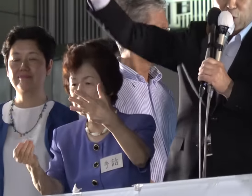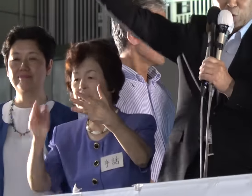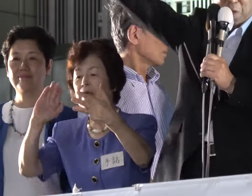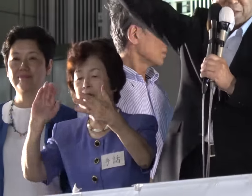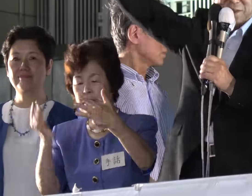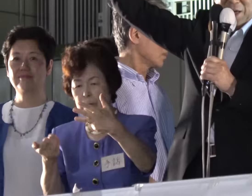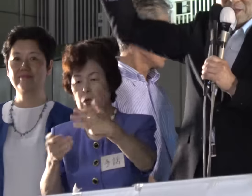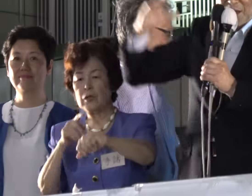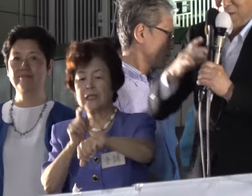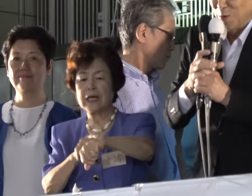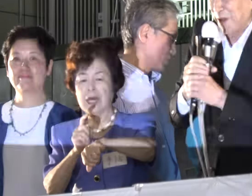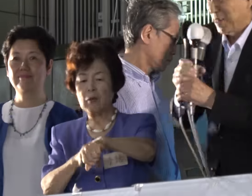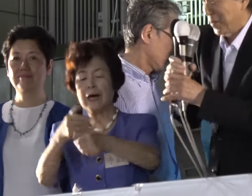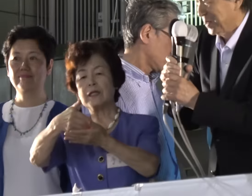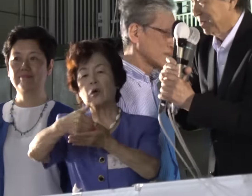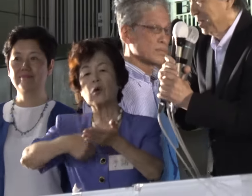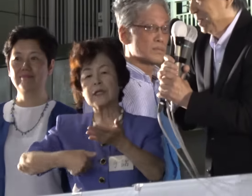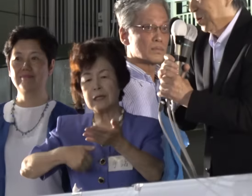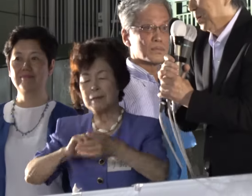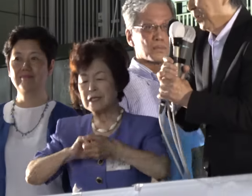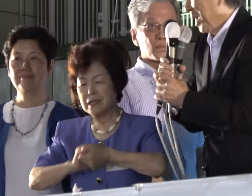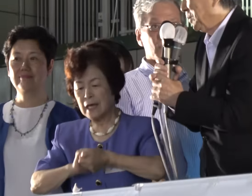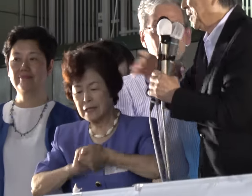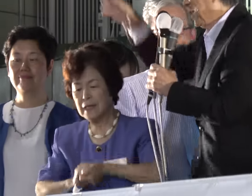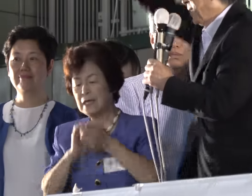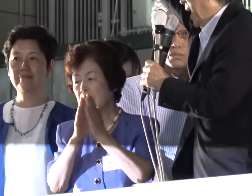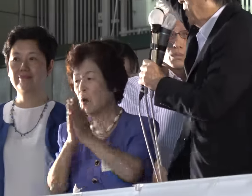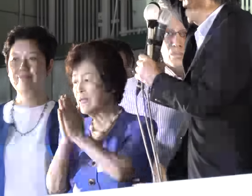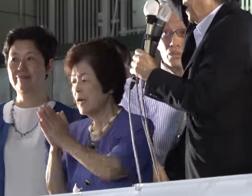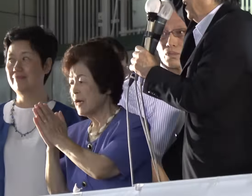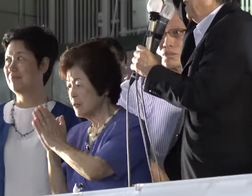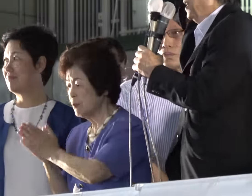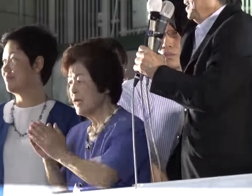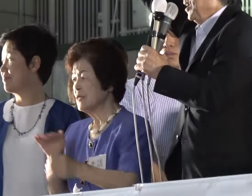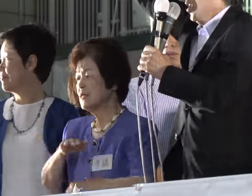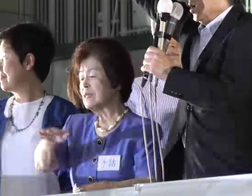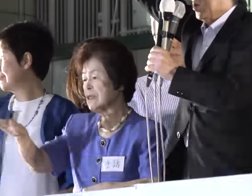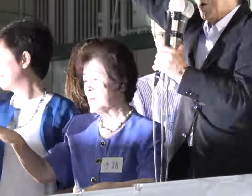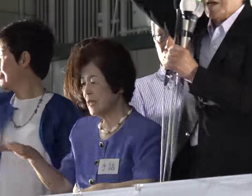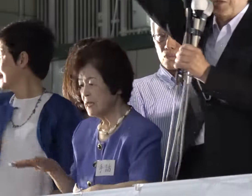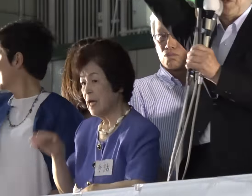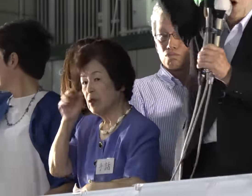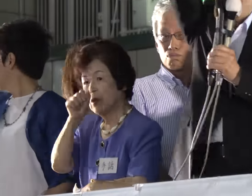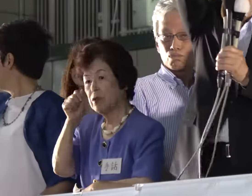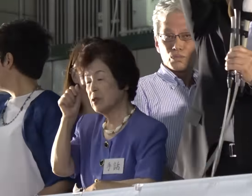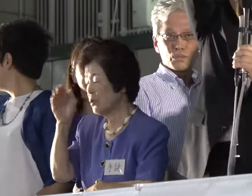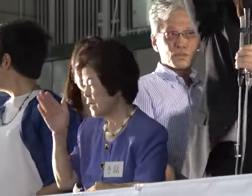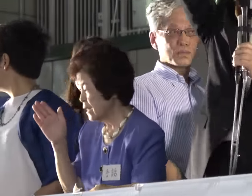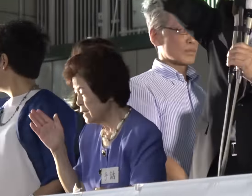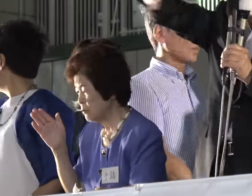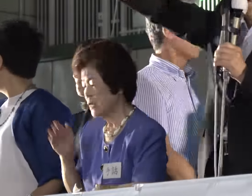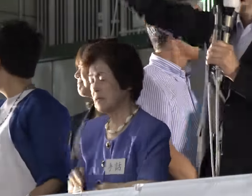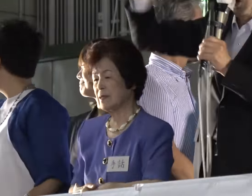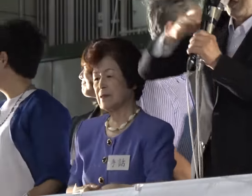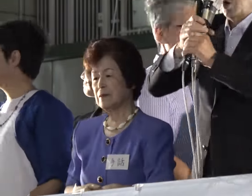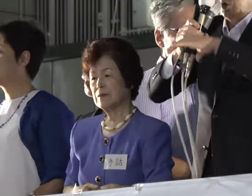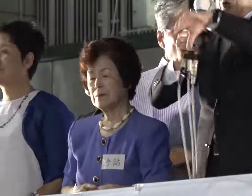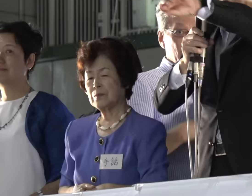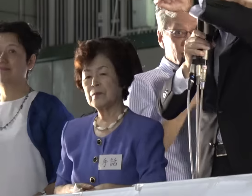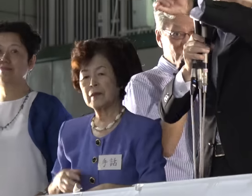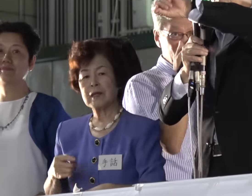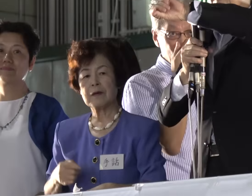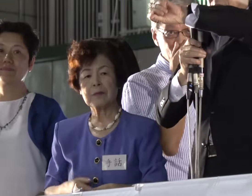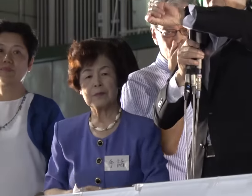間が残っています。ぜひお願いします。お願いします。いいですか皆さん、よろしくお願いしますよ。私は3つの